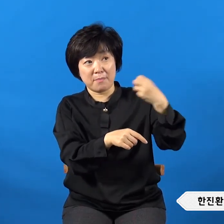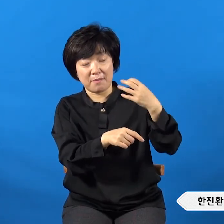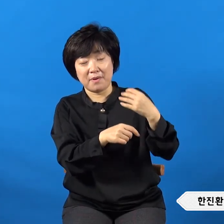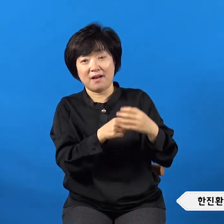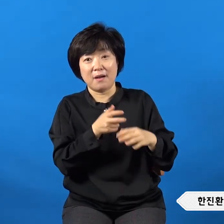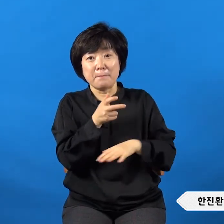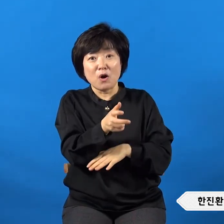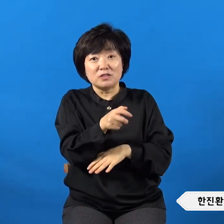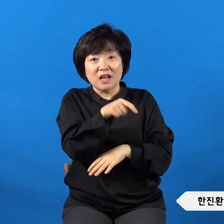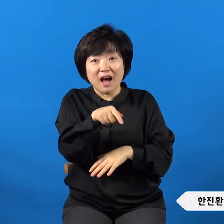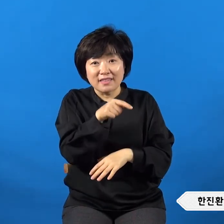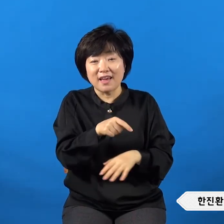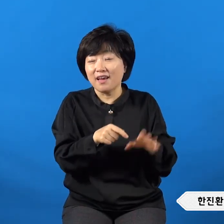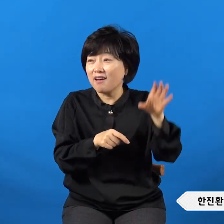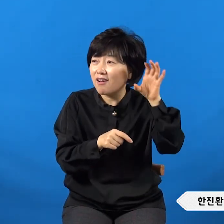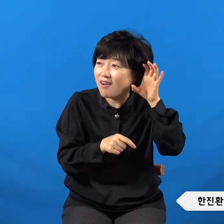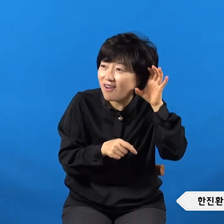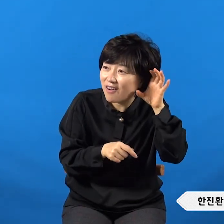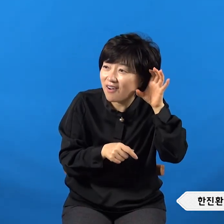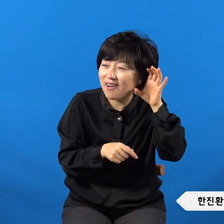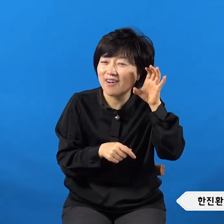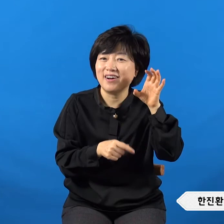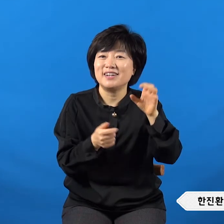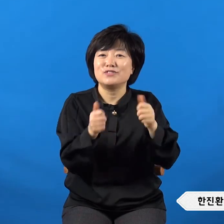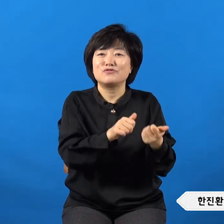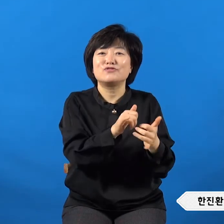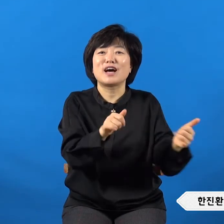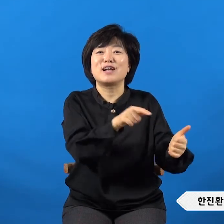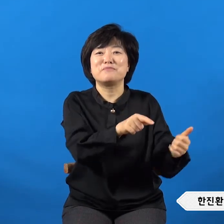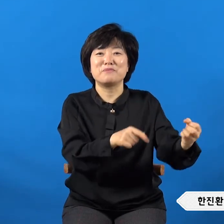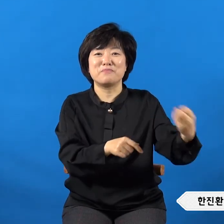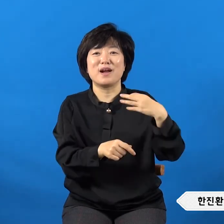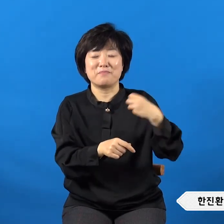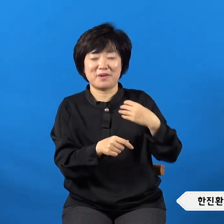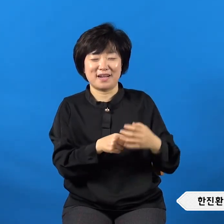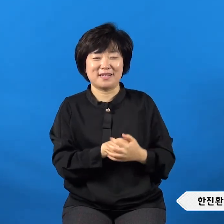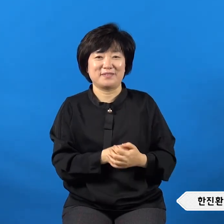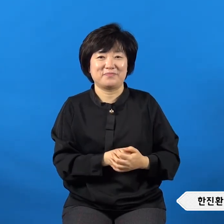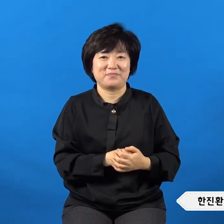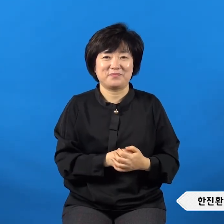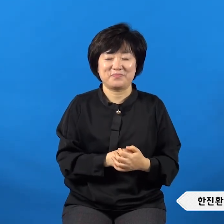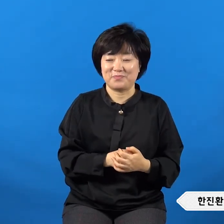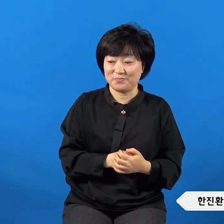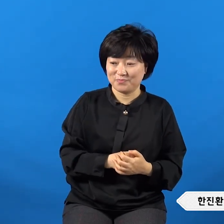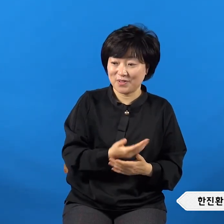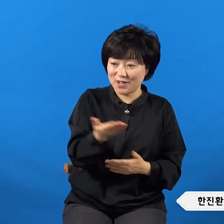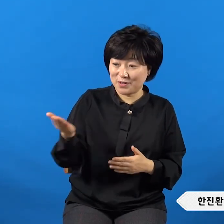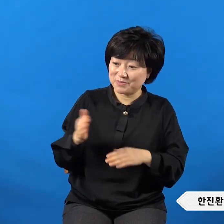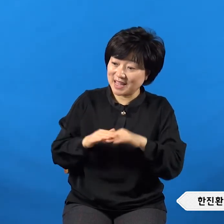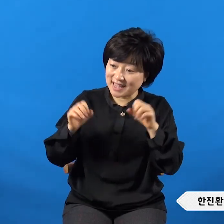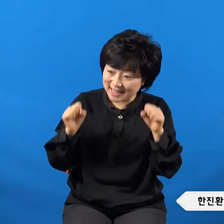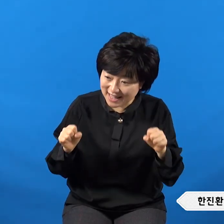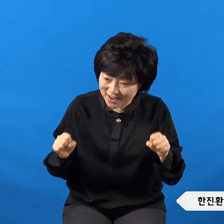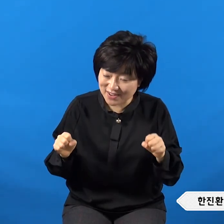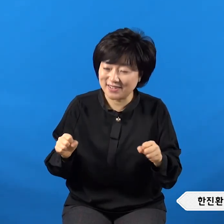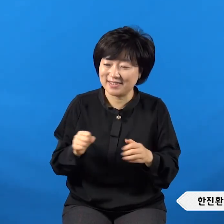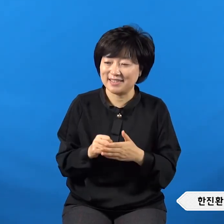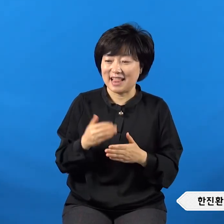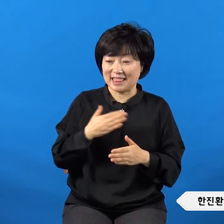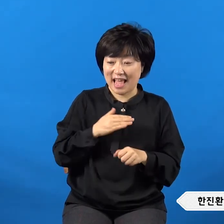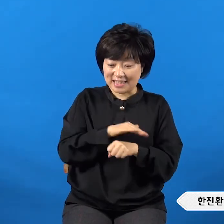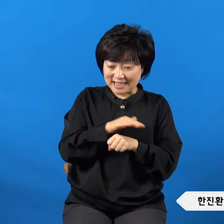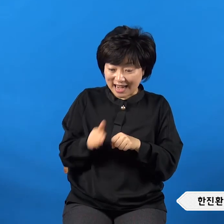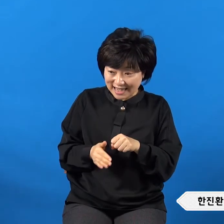기울여 보니까 그 버스 안에 스피커를 통해서 고인이 말을 하는데 이렇게 얘기를 합니다. 여러분